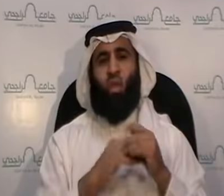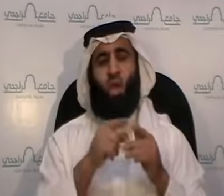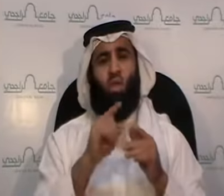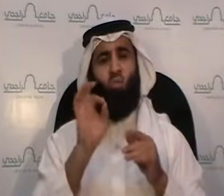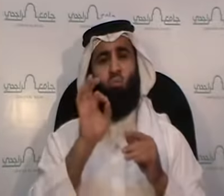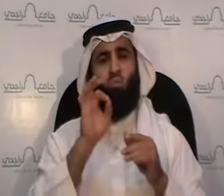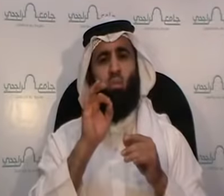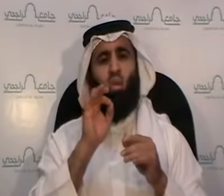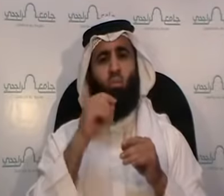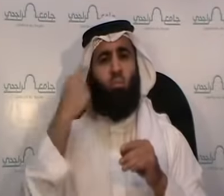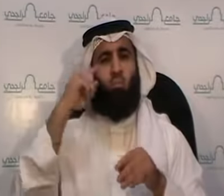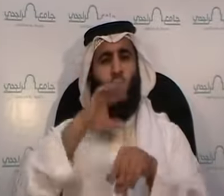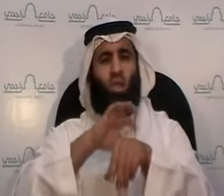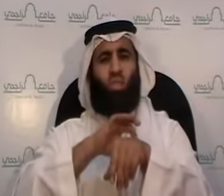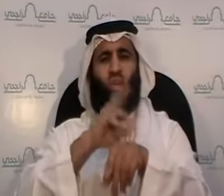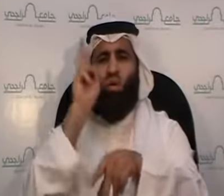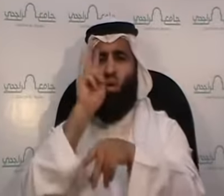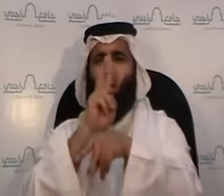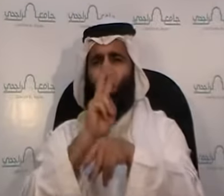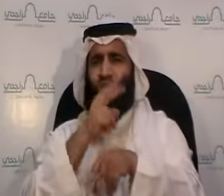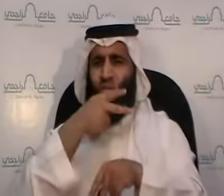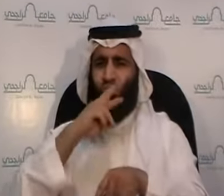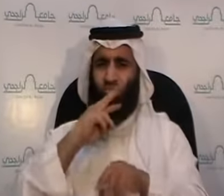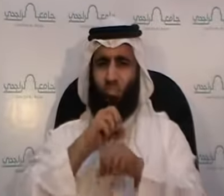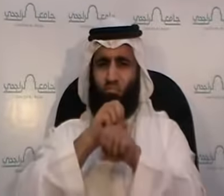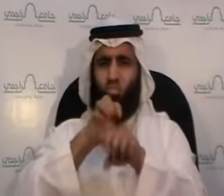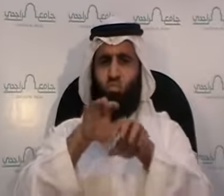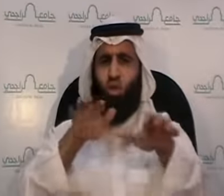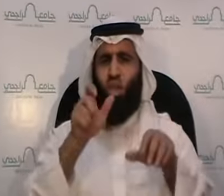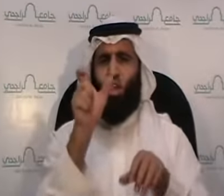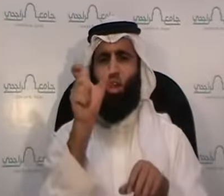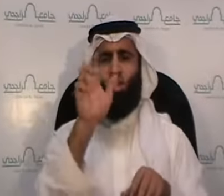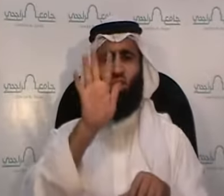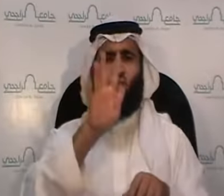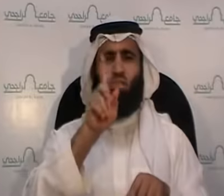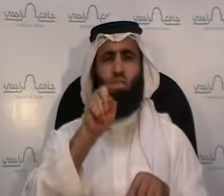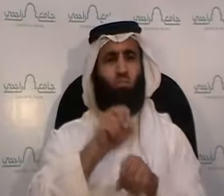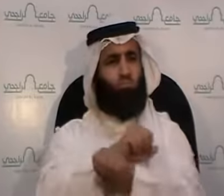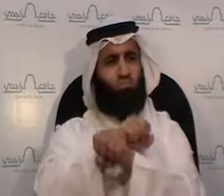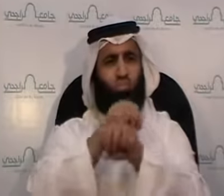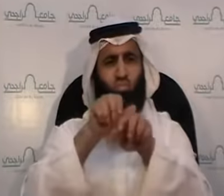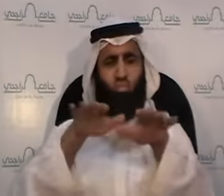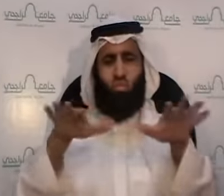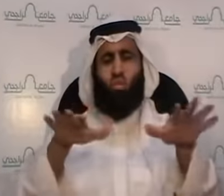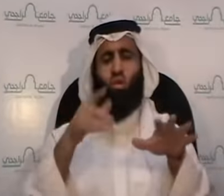تذيع الكذب والبهتان وتنشره في الآفاق، فيبوء بإثم من نقل وعلق